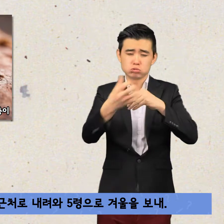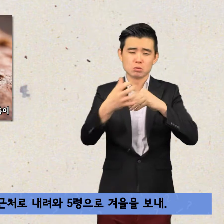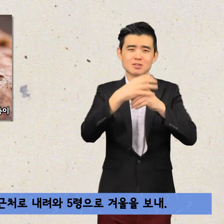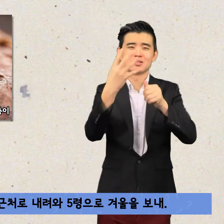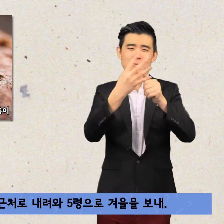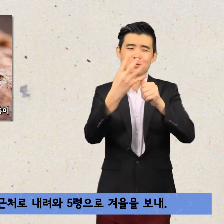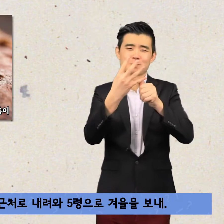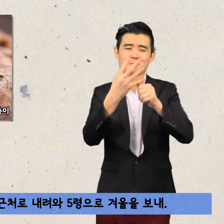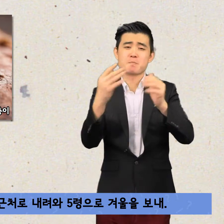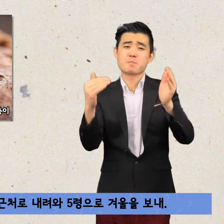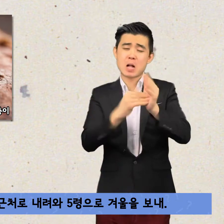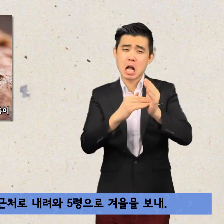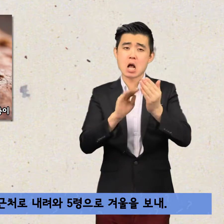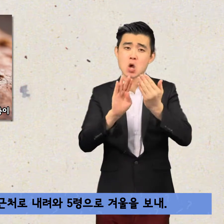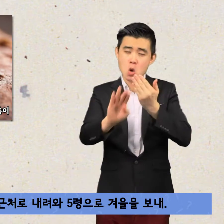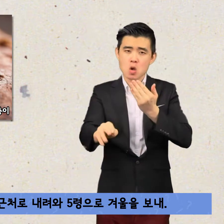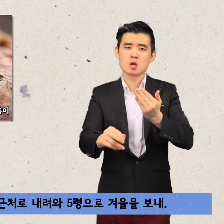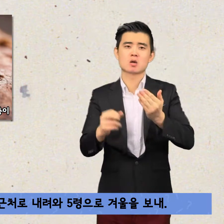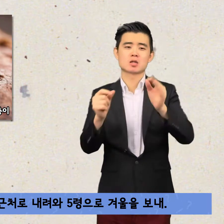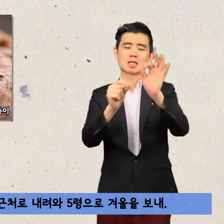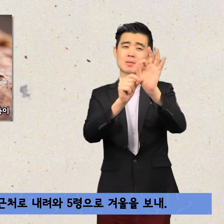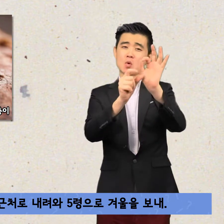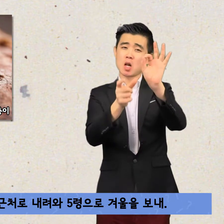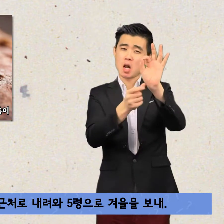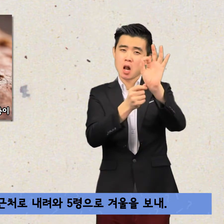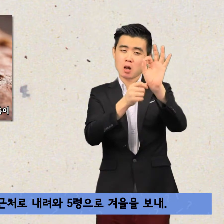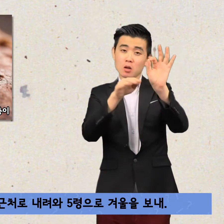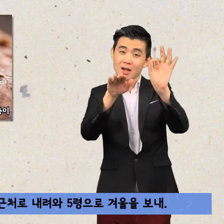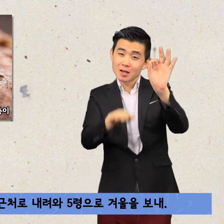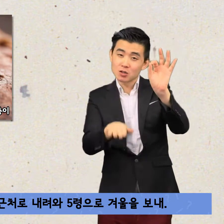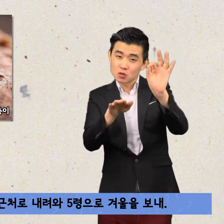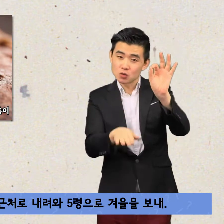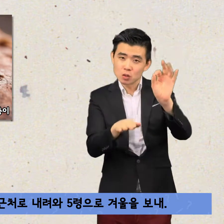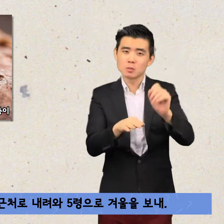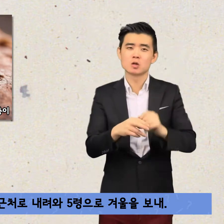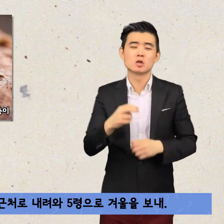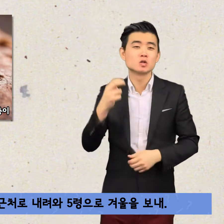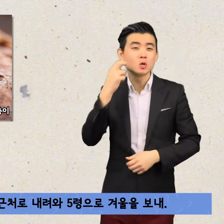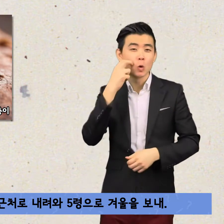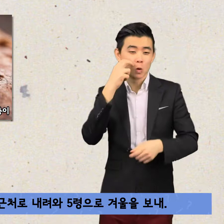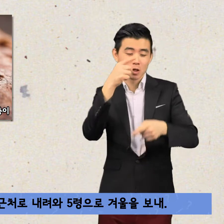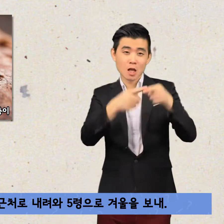뿌리 근처로 내려와 오령으로 겨울을 보내.